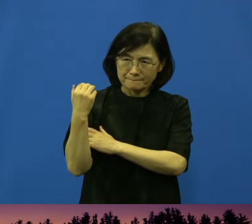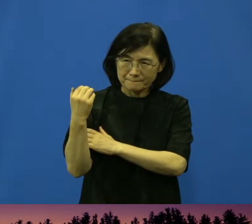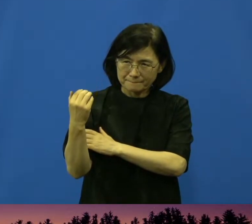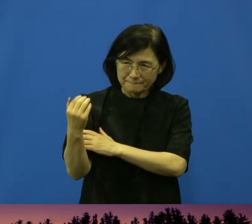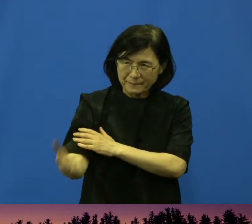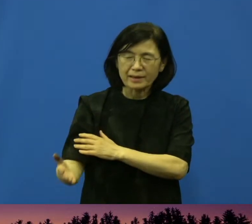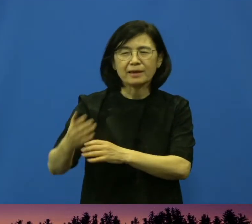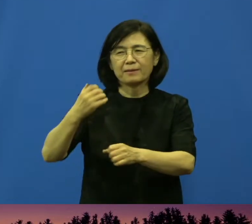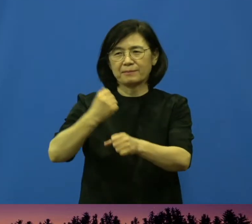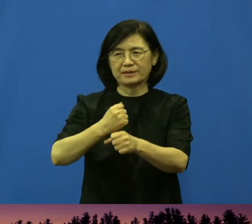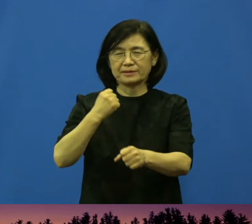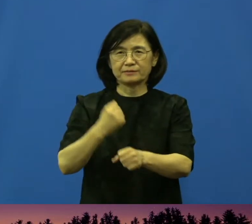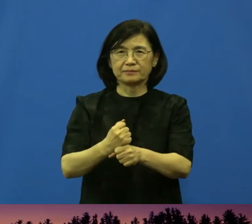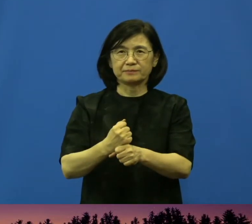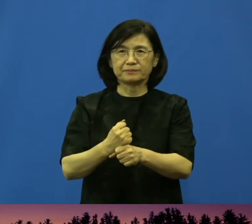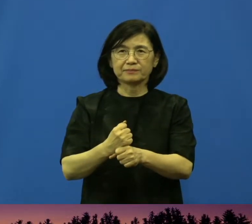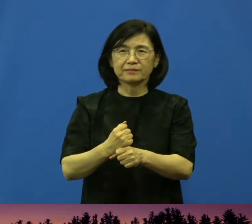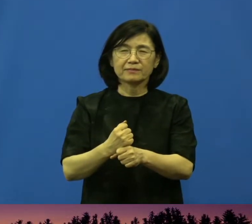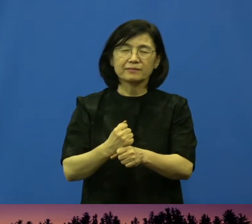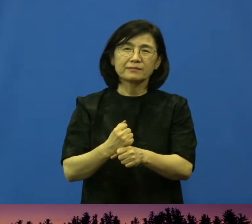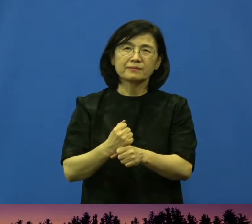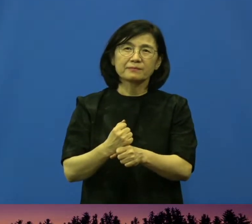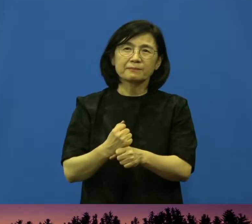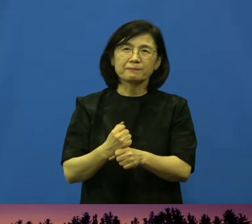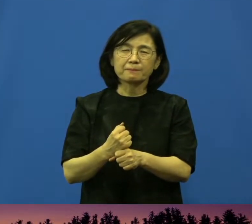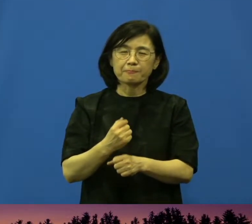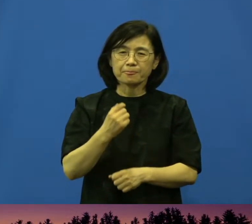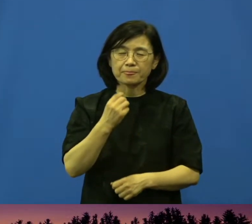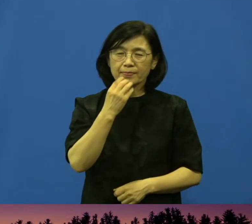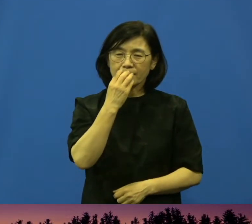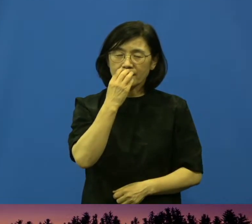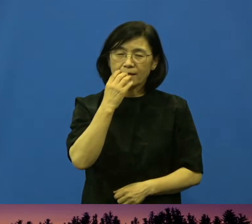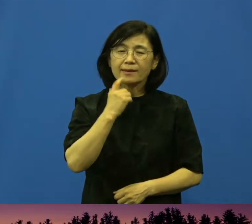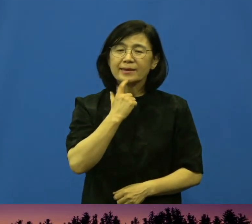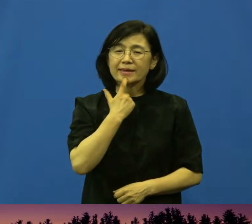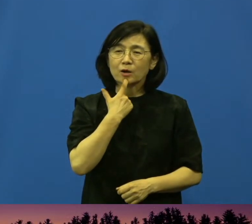잔뜩 힘을 주고 있는 야곱의 힘을 빼는 작업을 하시는 거예요.